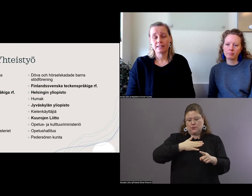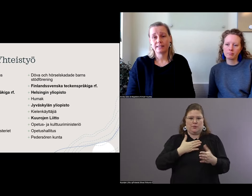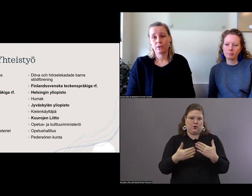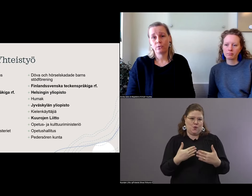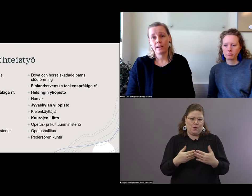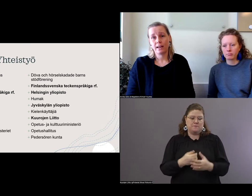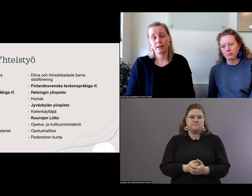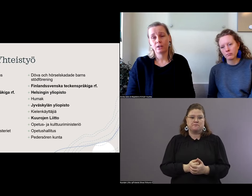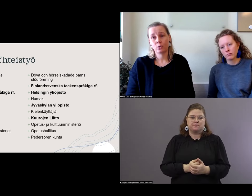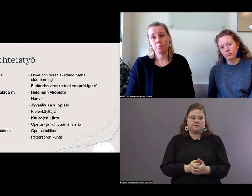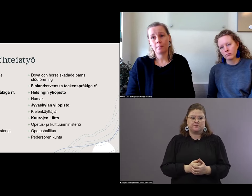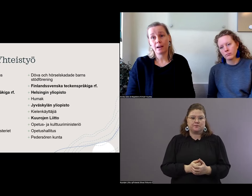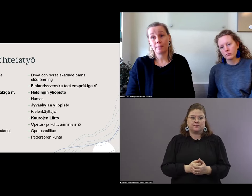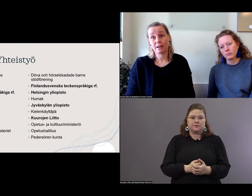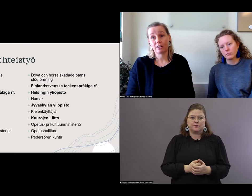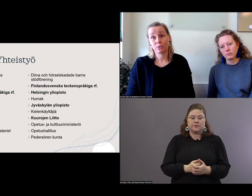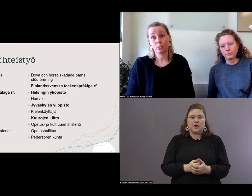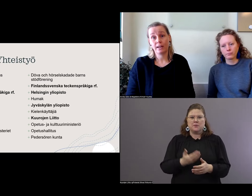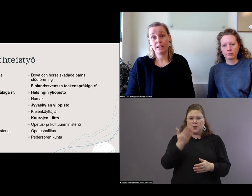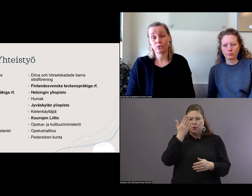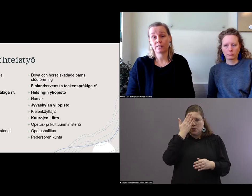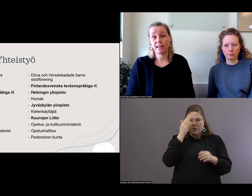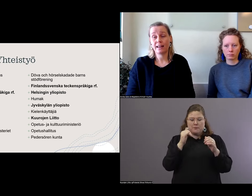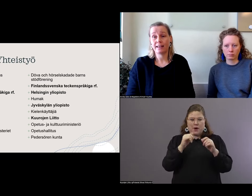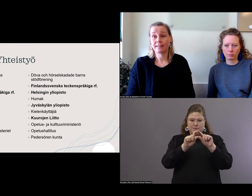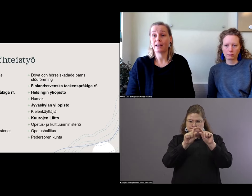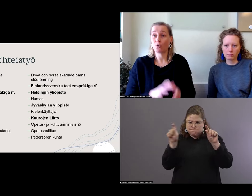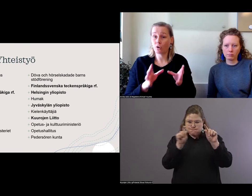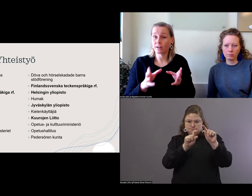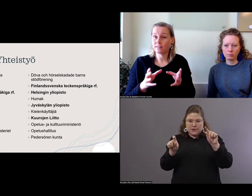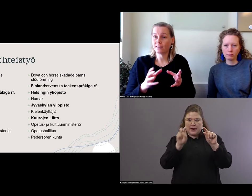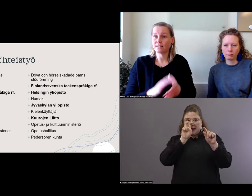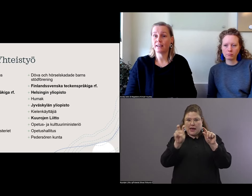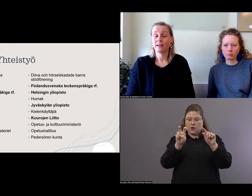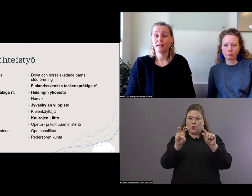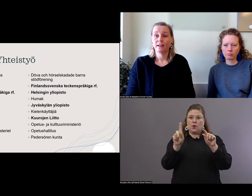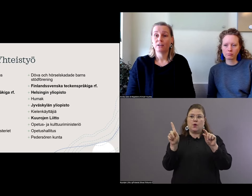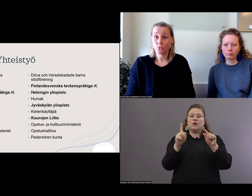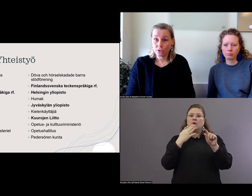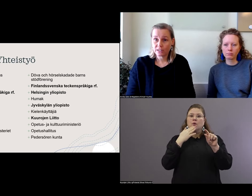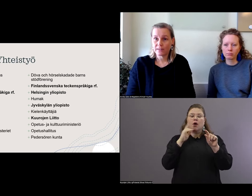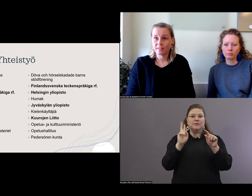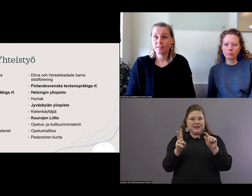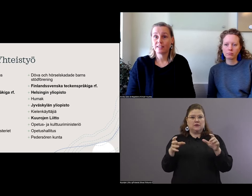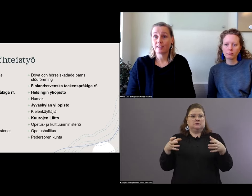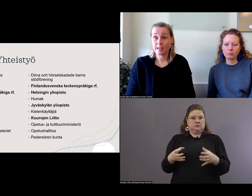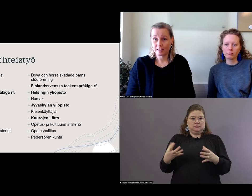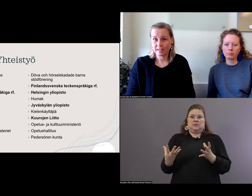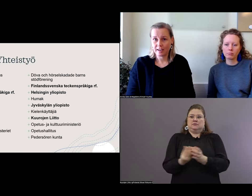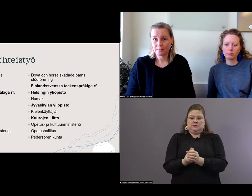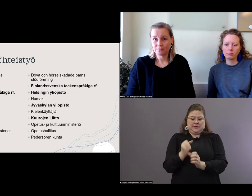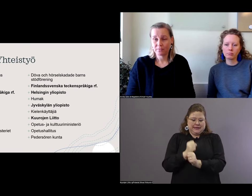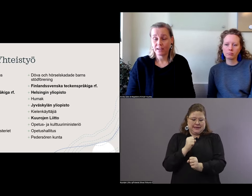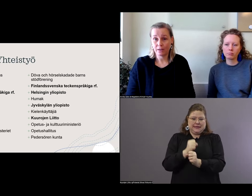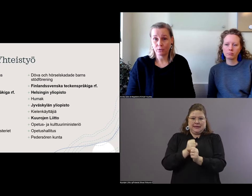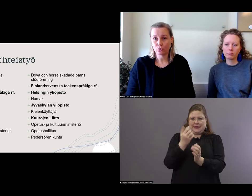Ja sitten on vielä tummemmalla merkattu ne, jotka tällä hetkellä konkreettisesti työstävät sitä